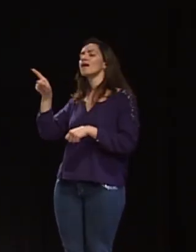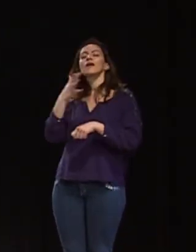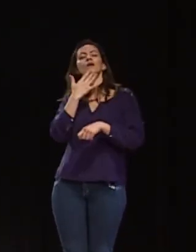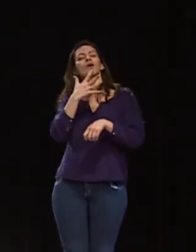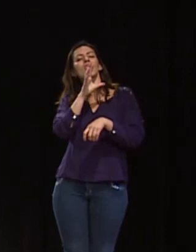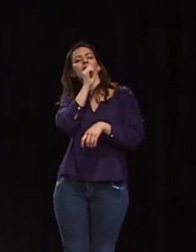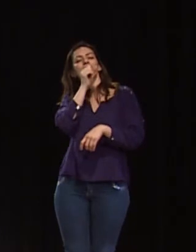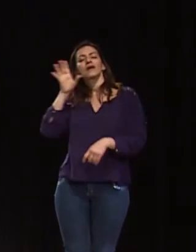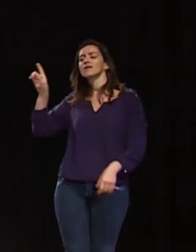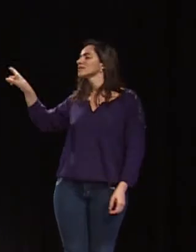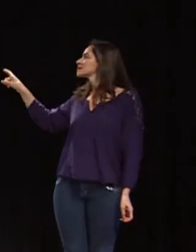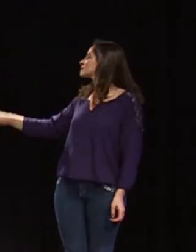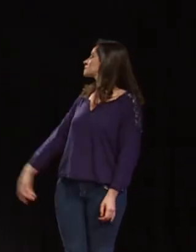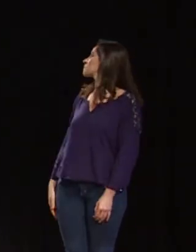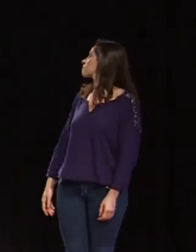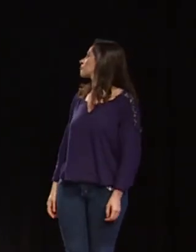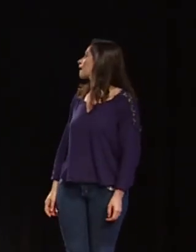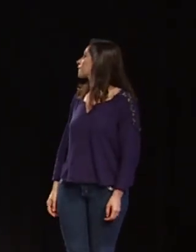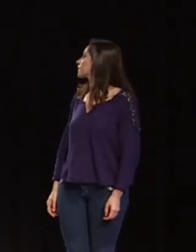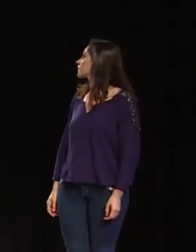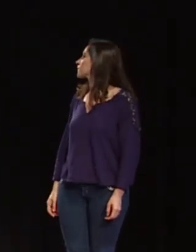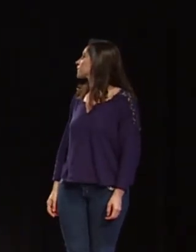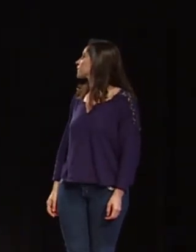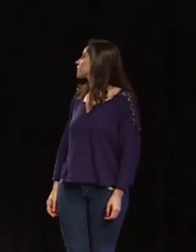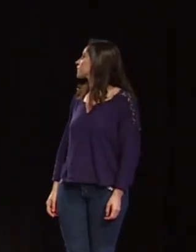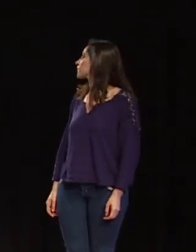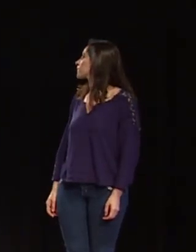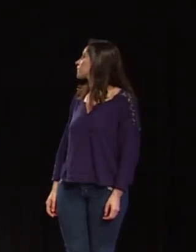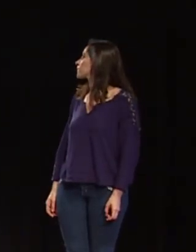como vocês veem ali na cor laranja, quando o professor é surdo.